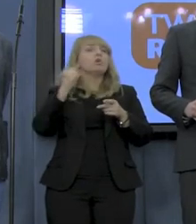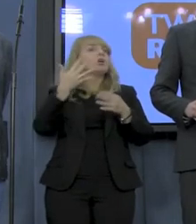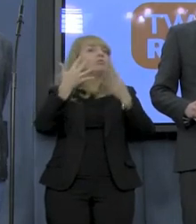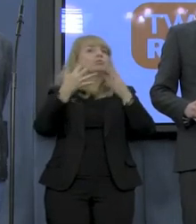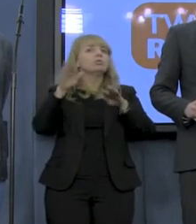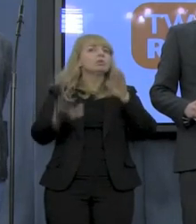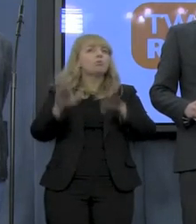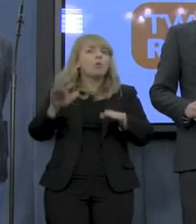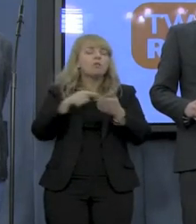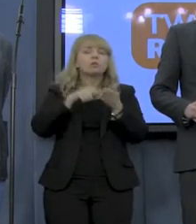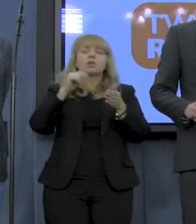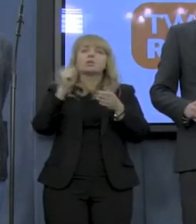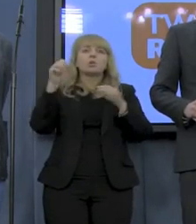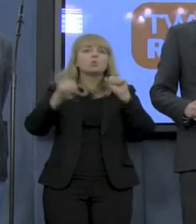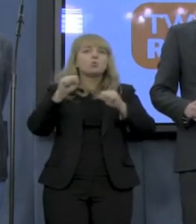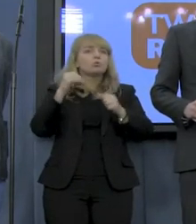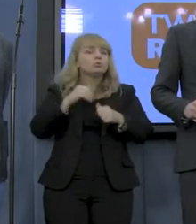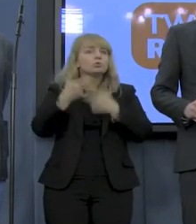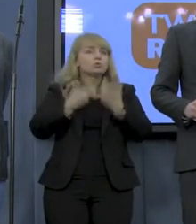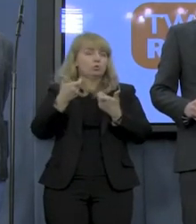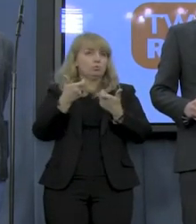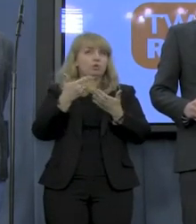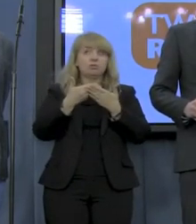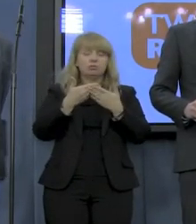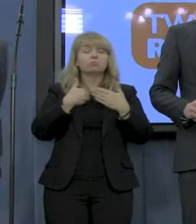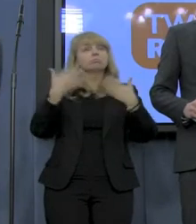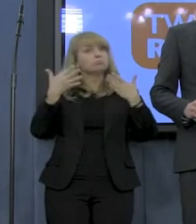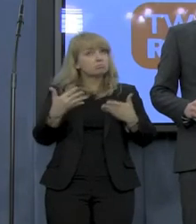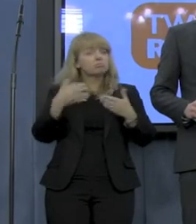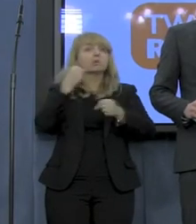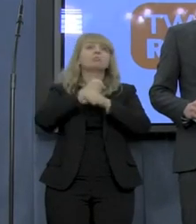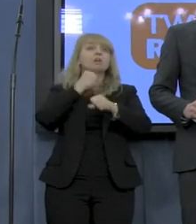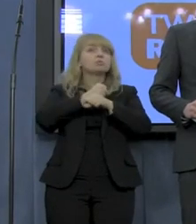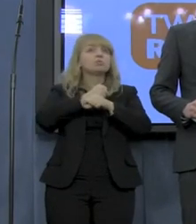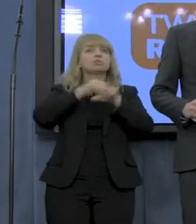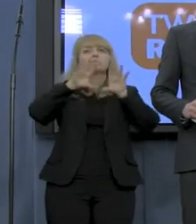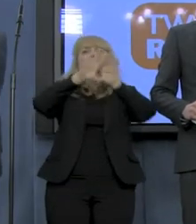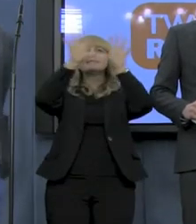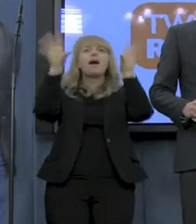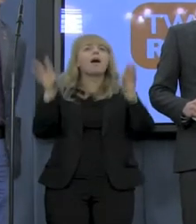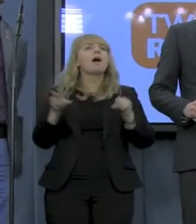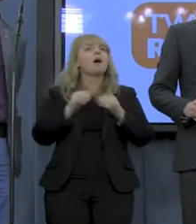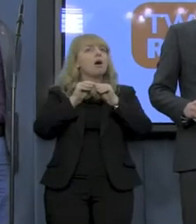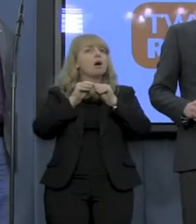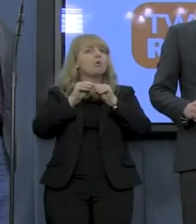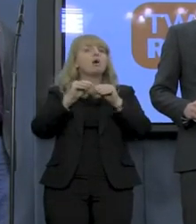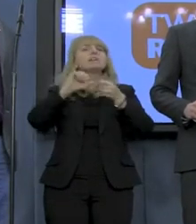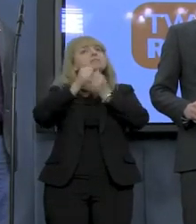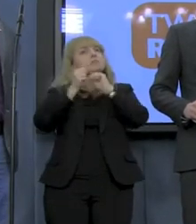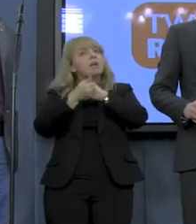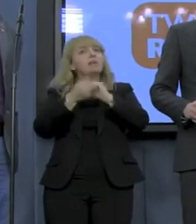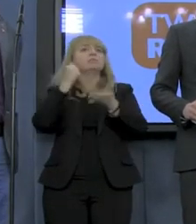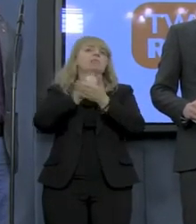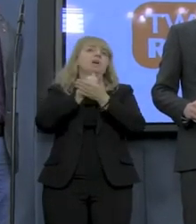właśnie takich osób. I na tej debacie chcielibyśmy wypracować taką kompleksową propozycję zmian, nie tylko w prawie karnym, bo tak